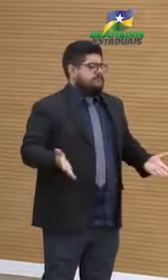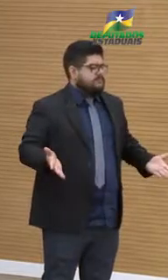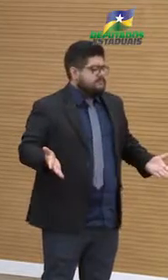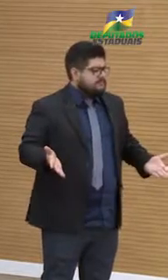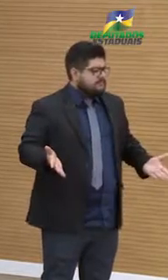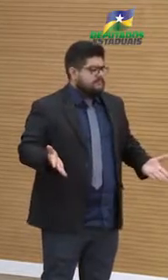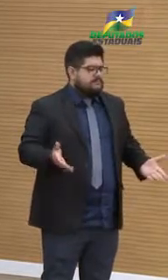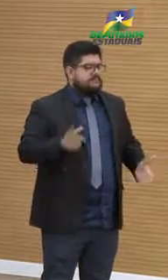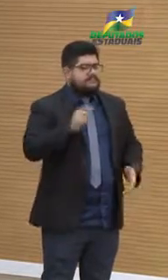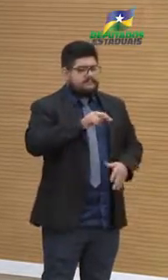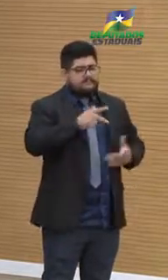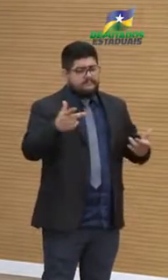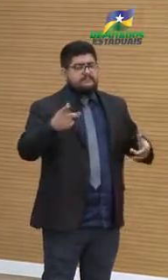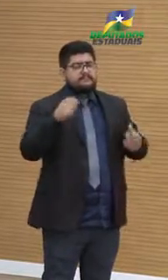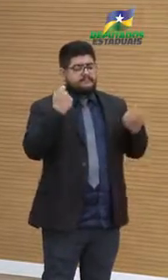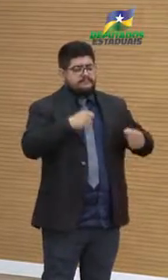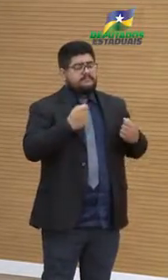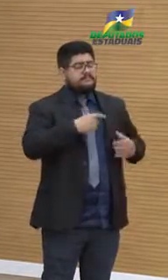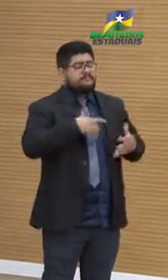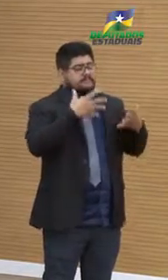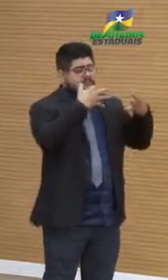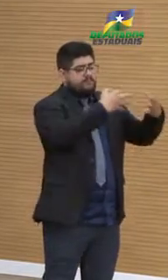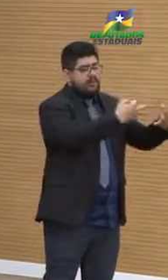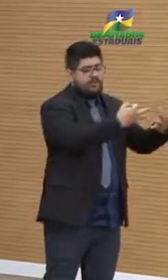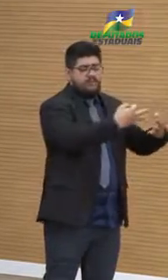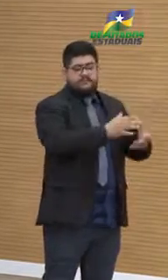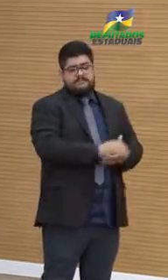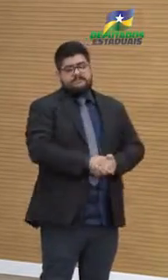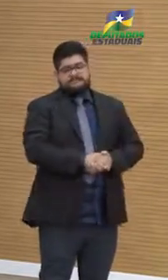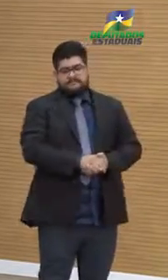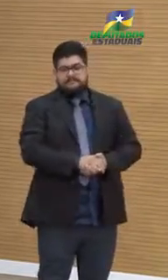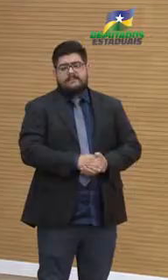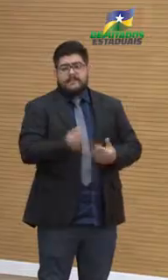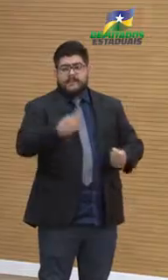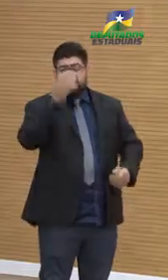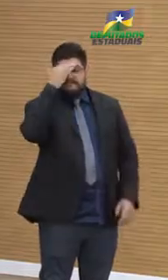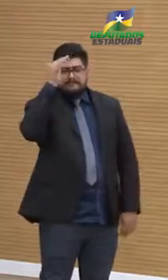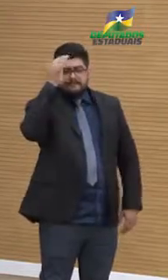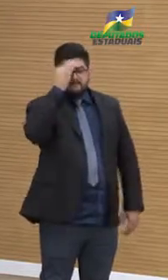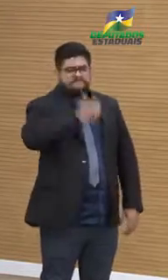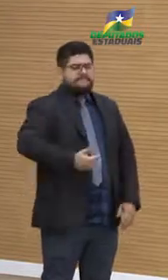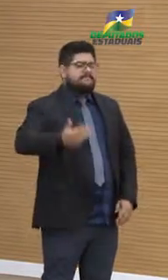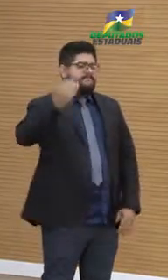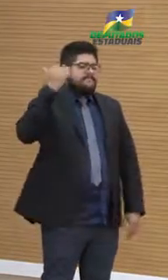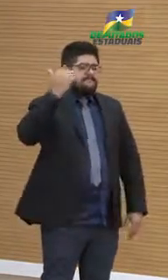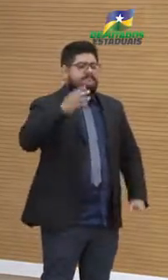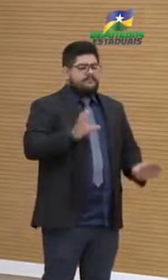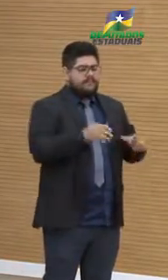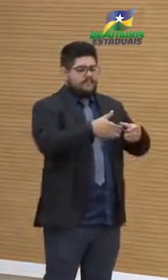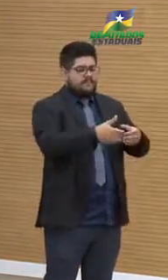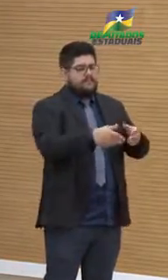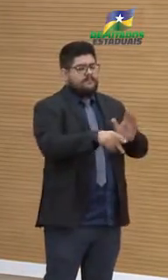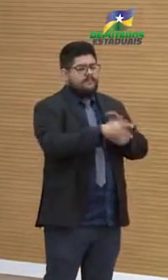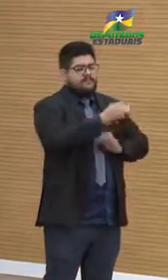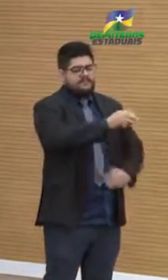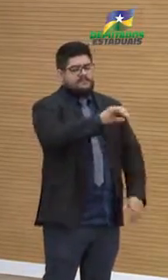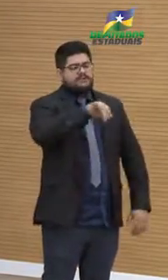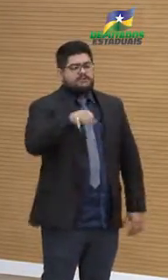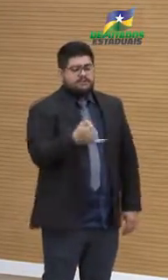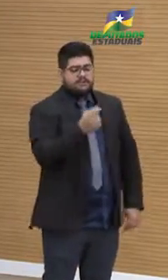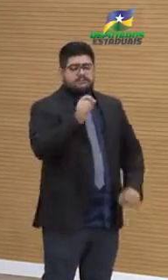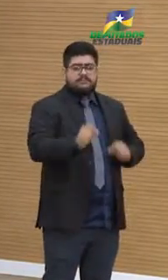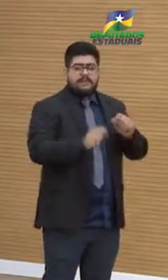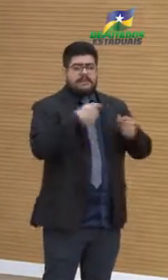Essas são as atenções que a gente precisa ter. E entendendo, naquela época da Comissão de Constituição e Justiça, que